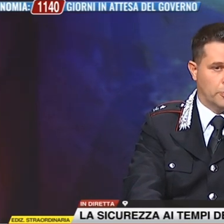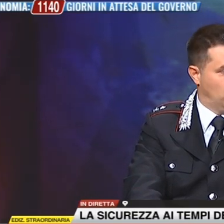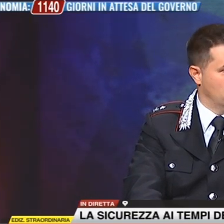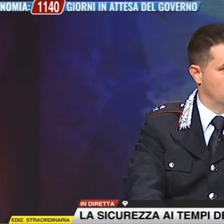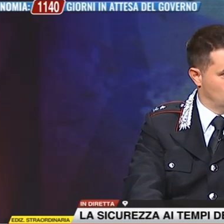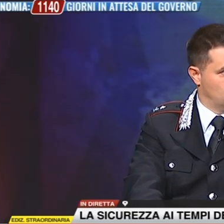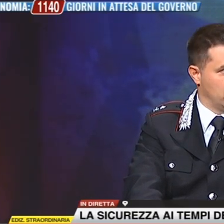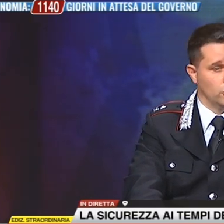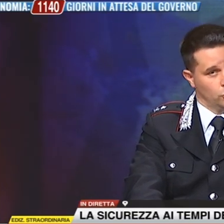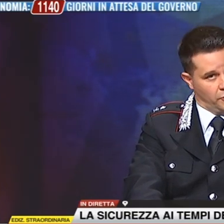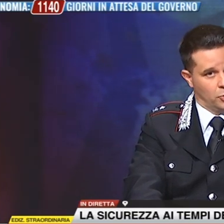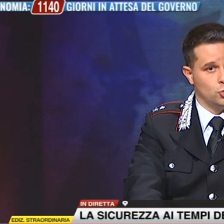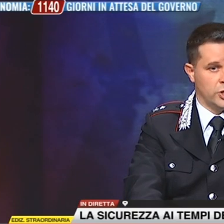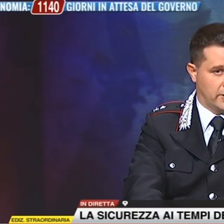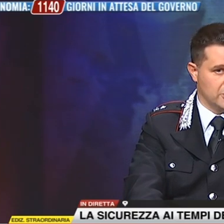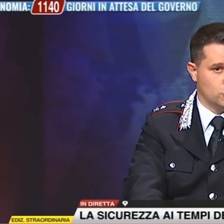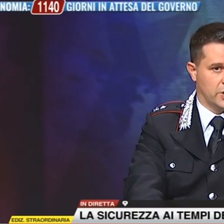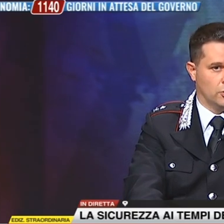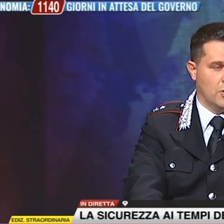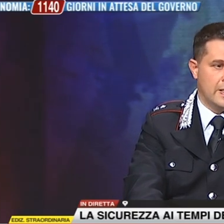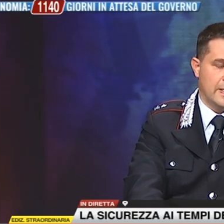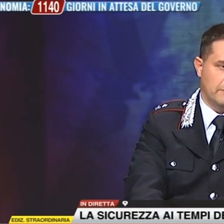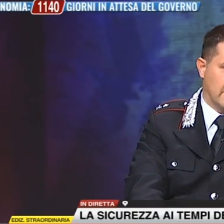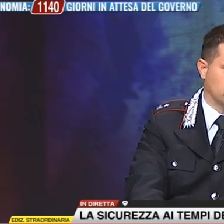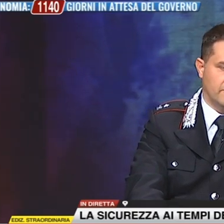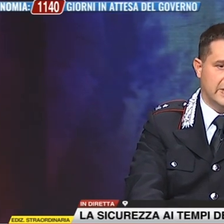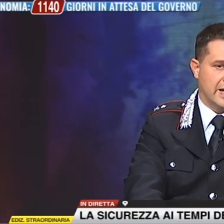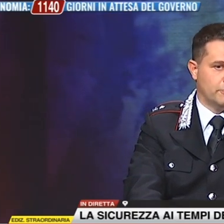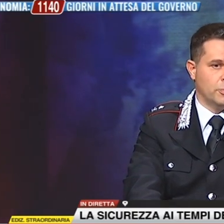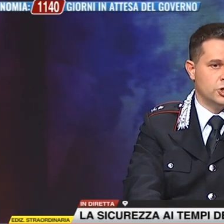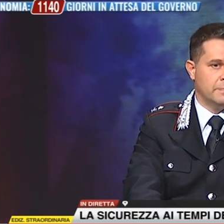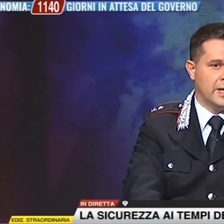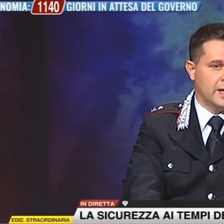che purtroppo succedono, non dovrebbero succedere, ma succedono, ma